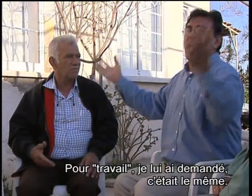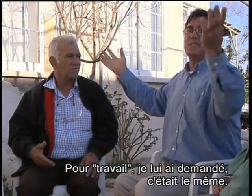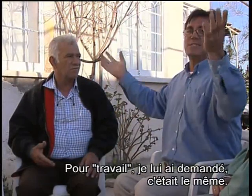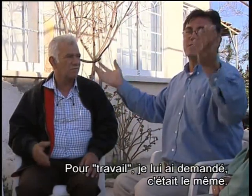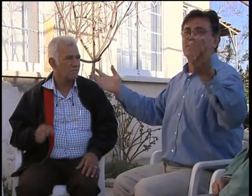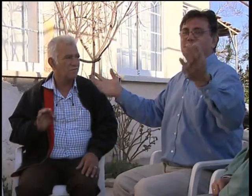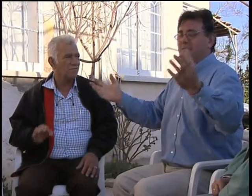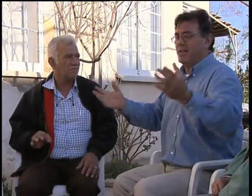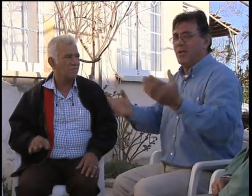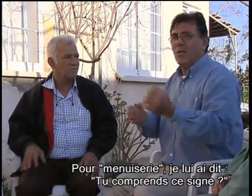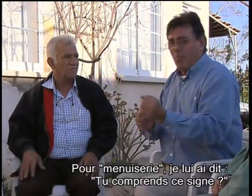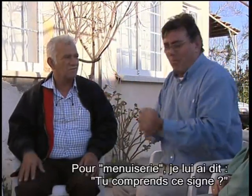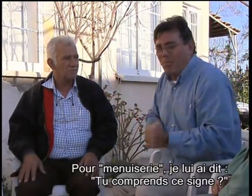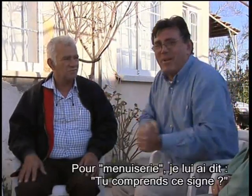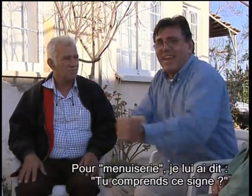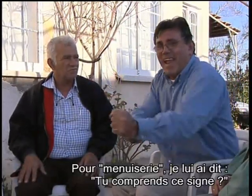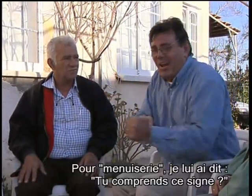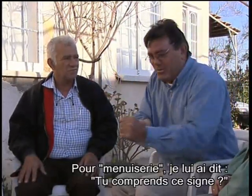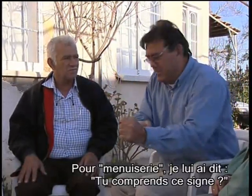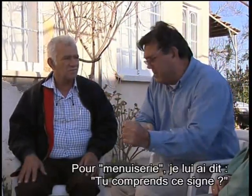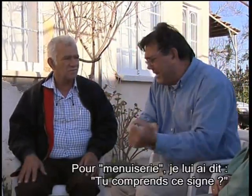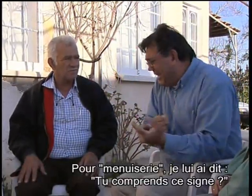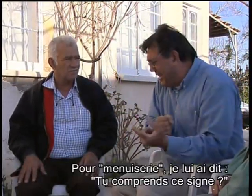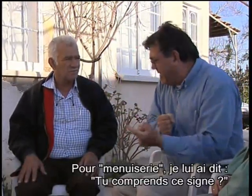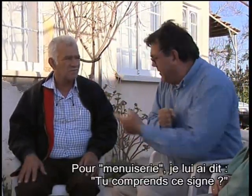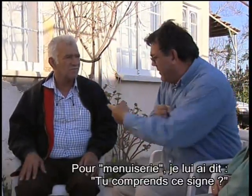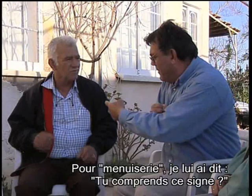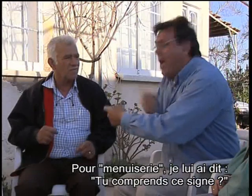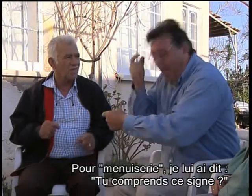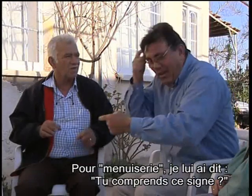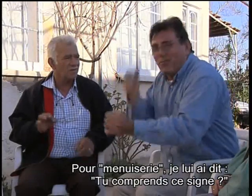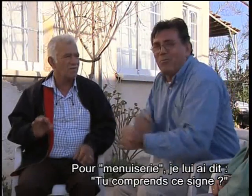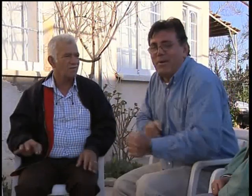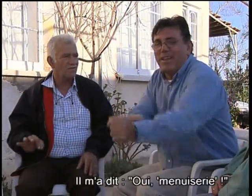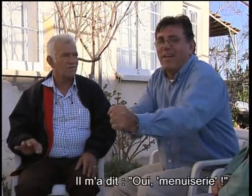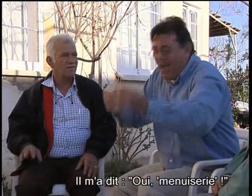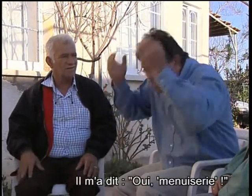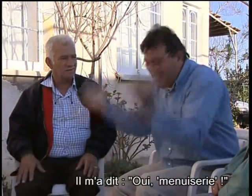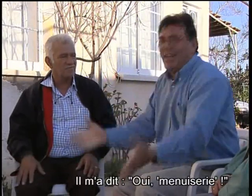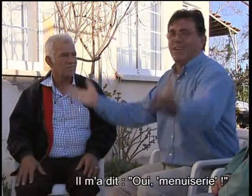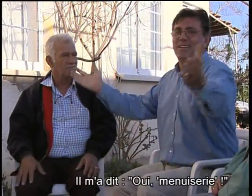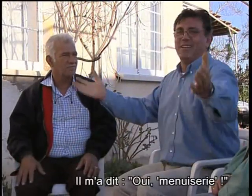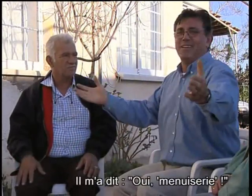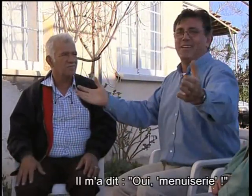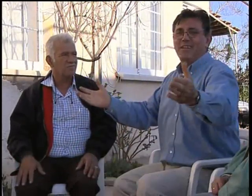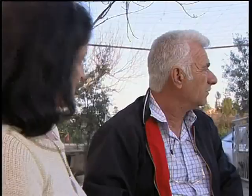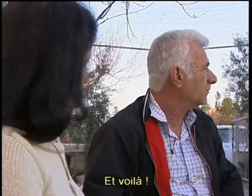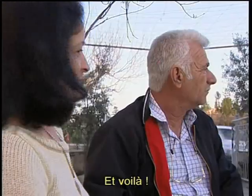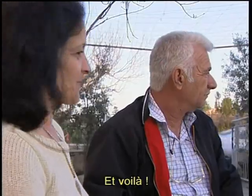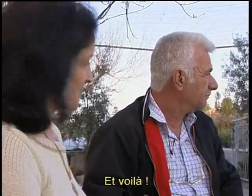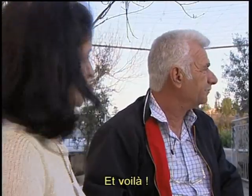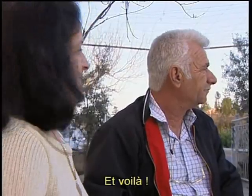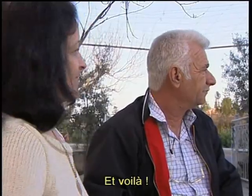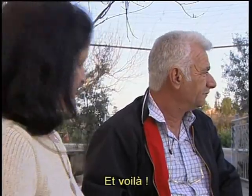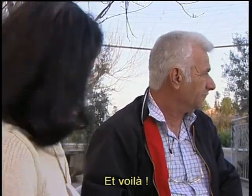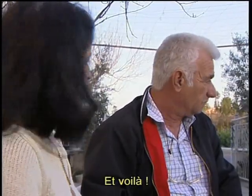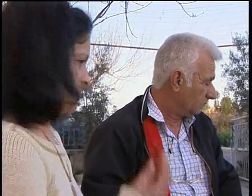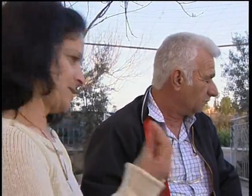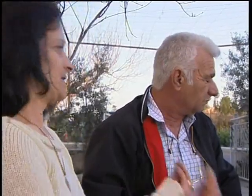c'était le même. Pour menuiserie, je lui ai dit, tu comprends ce signe-là ? Il m'a dit, oui, menuiserie. Et voilà.